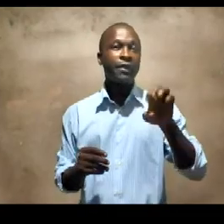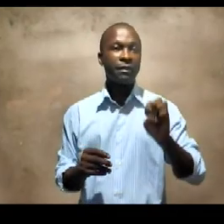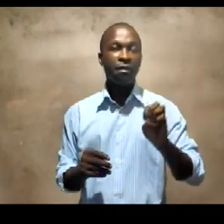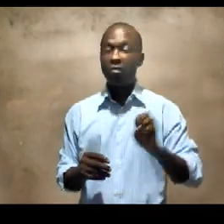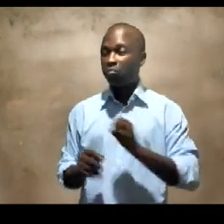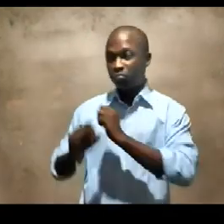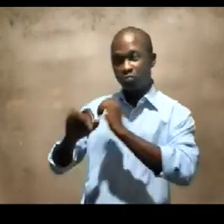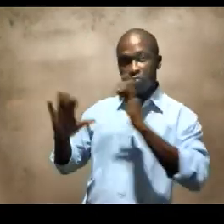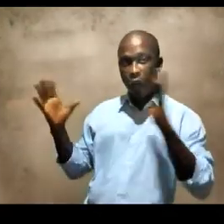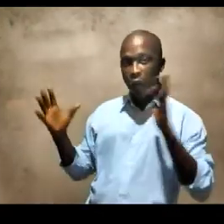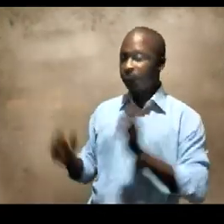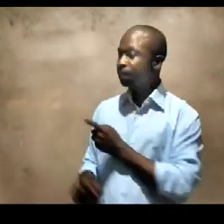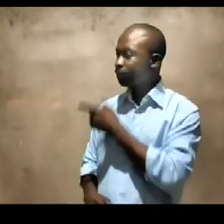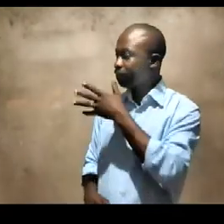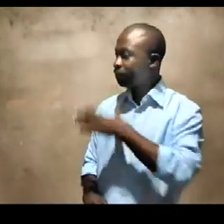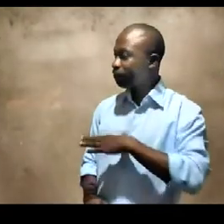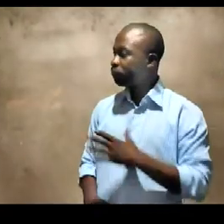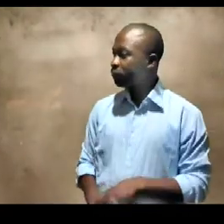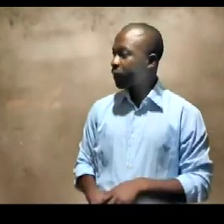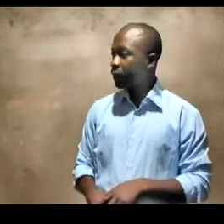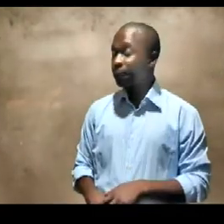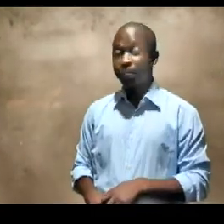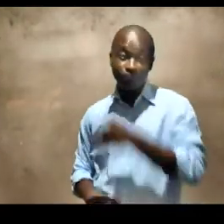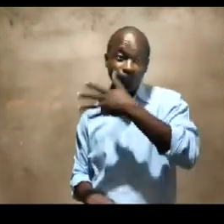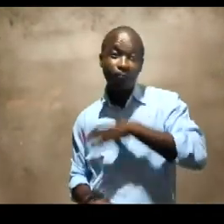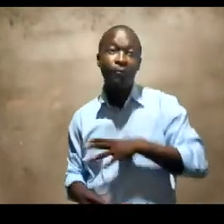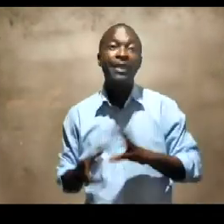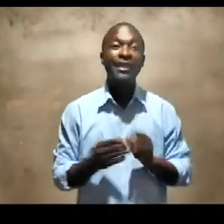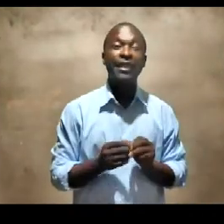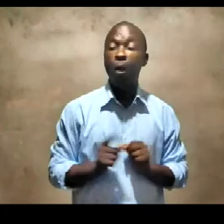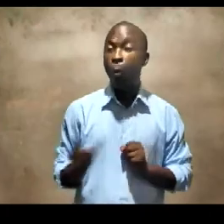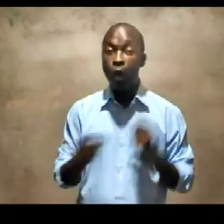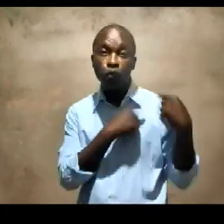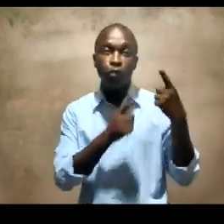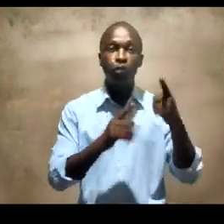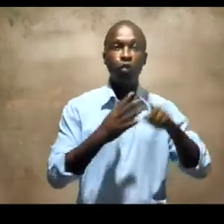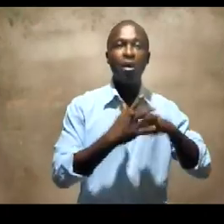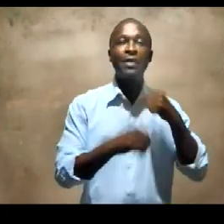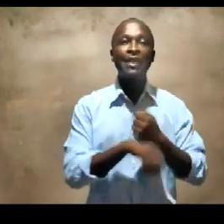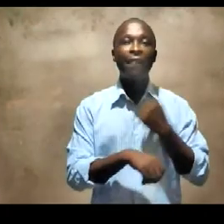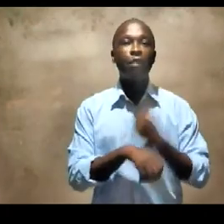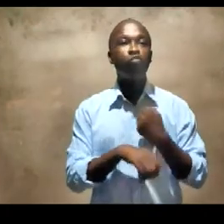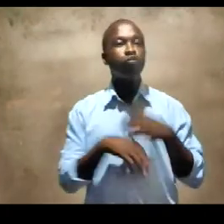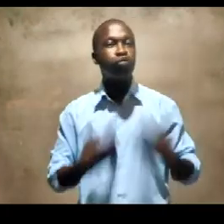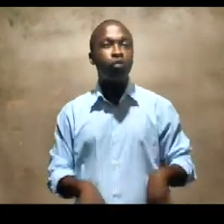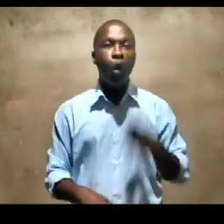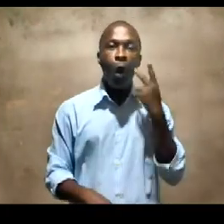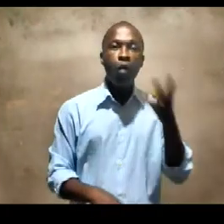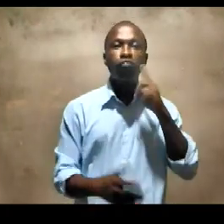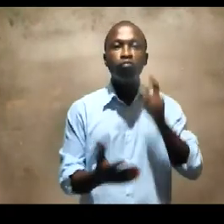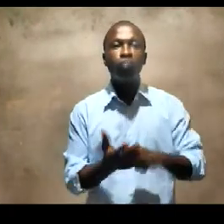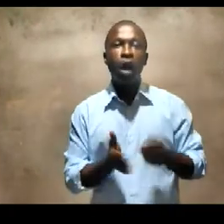Sombelima. L'initiative de notre route est tellement bonne et nous apprécions cela parce que maintenant on ne marche pas